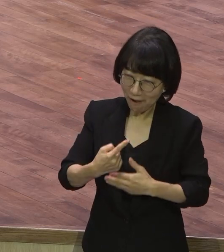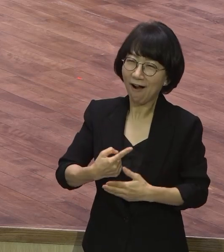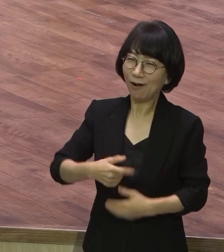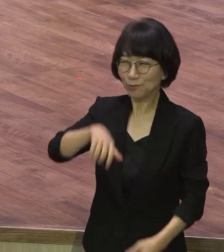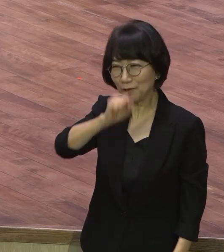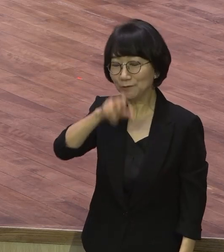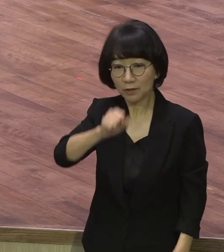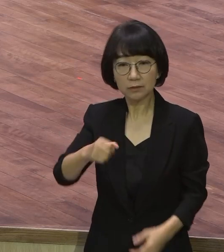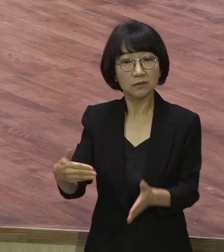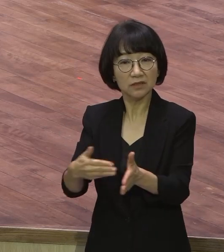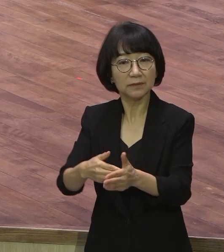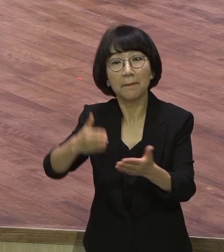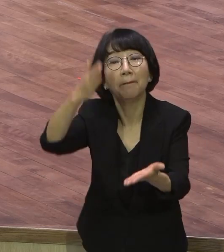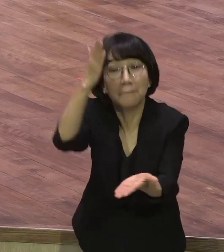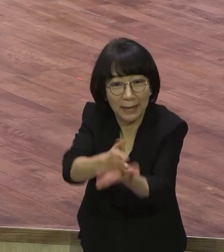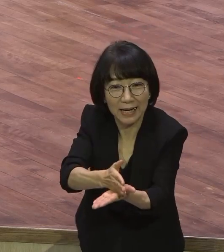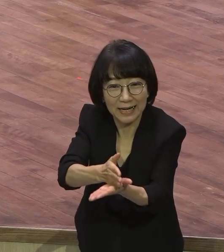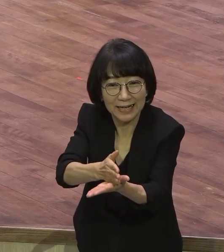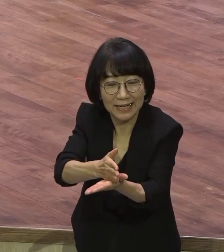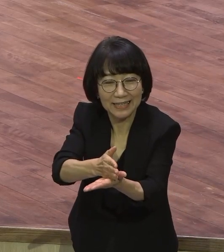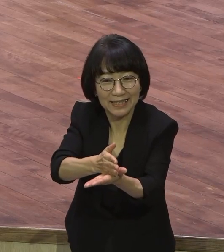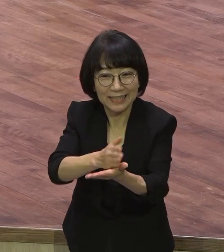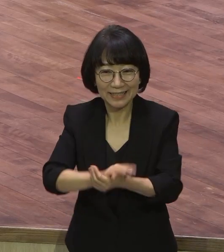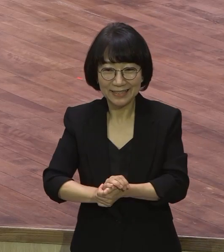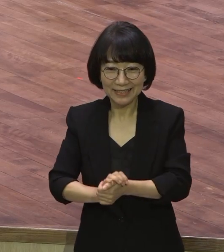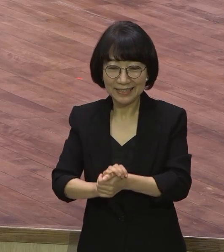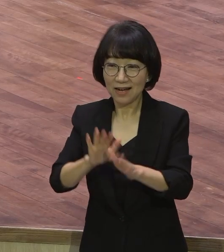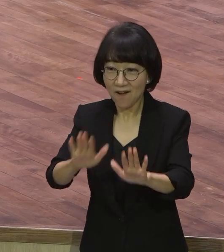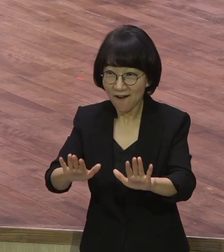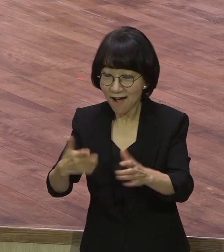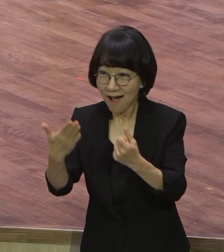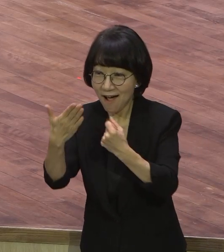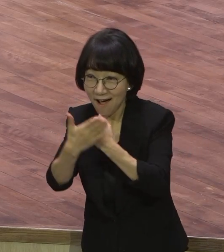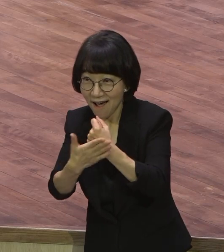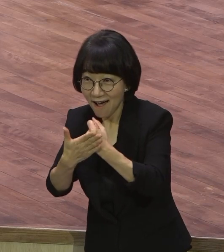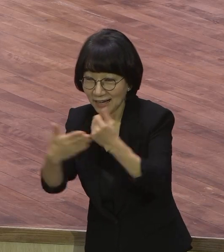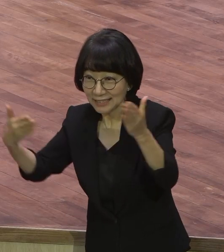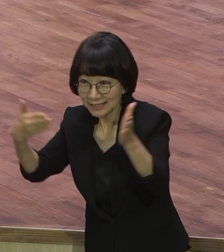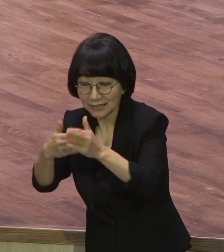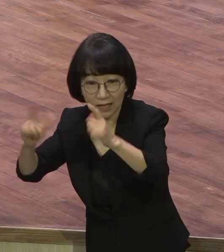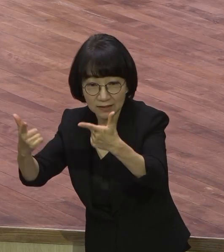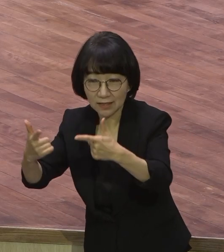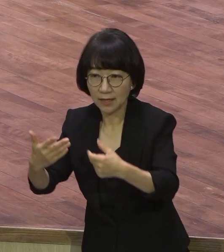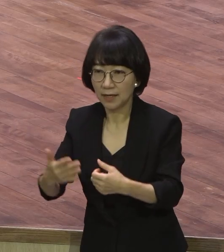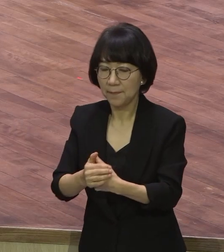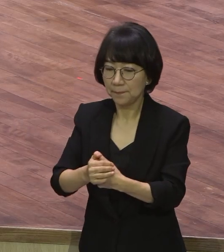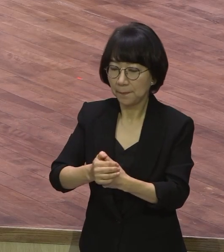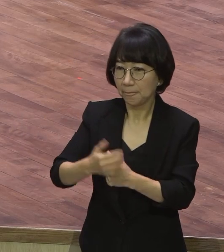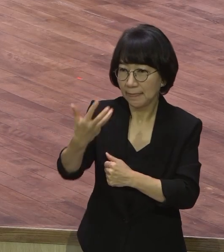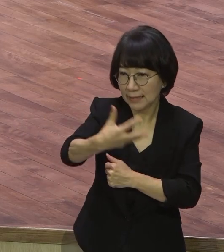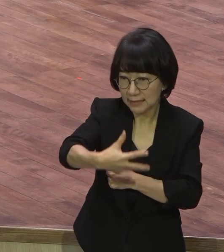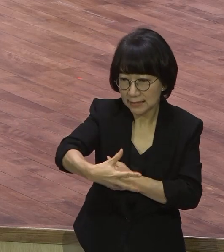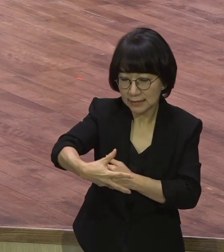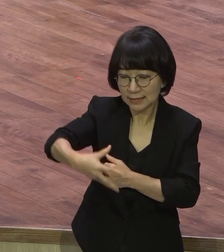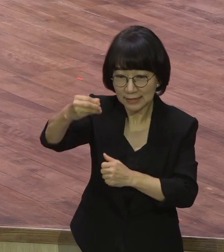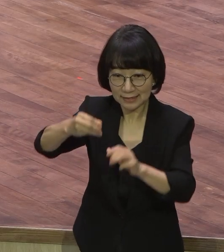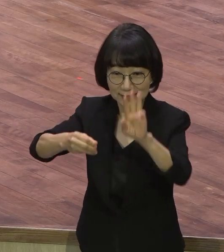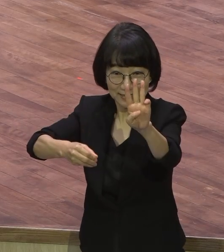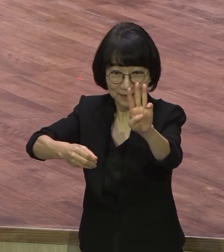감동받았다. 그 수준에 끝내지 말고 은혜 받는 수준이 아니라 창세기 3장